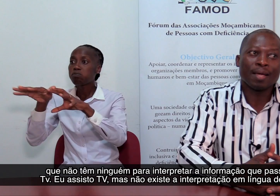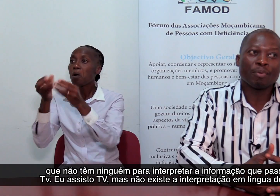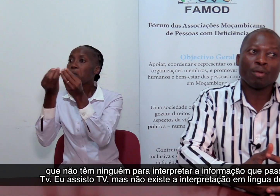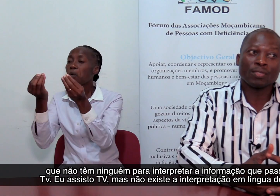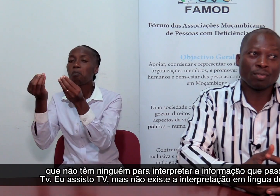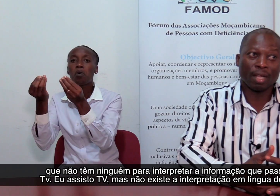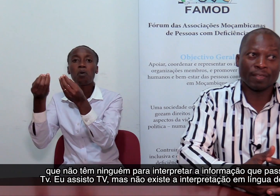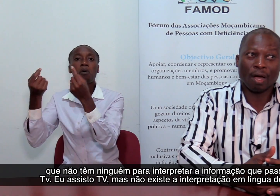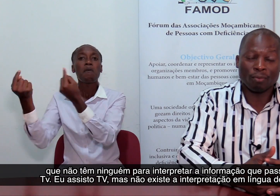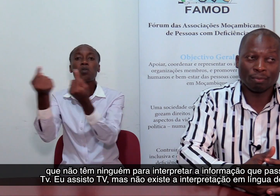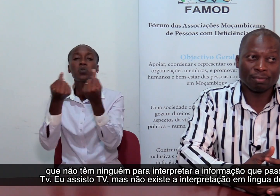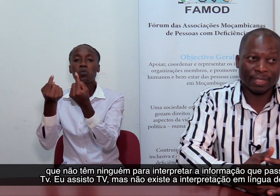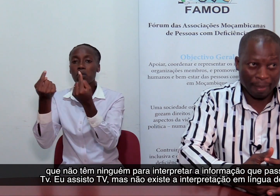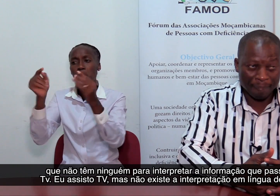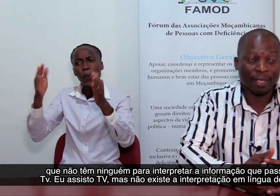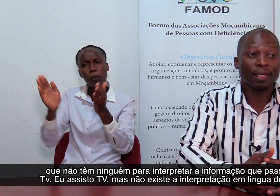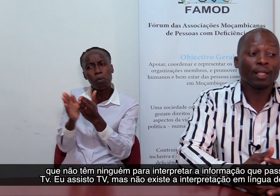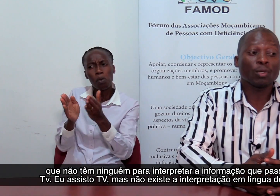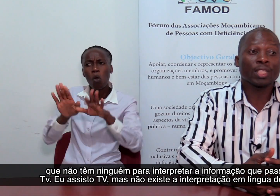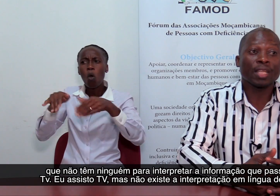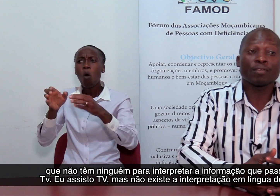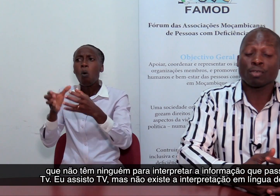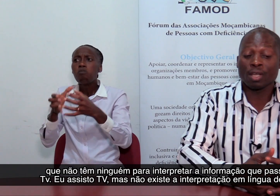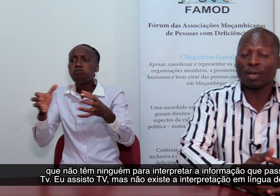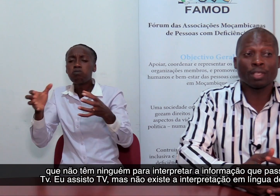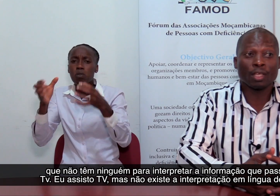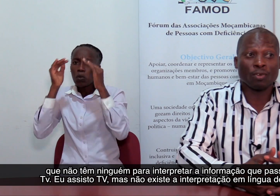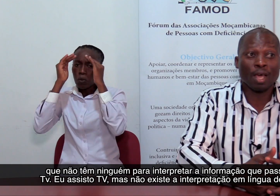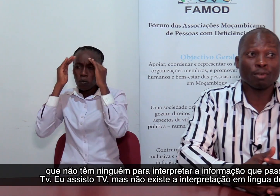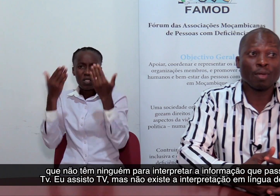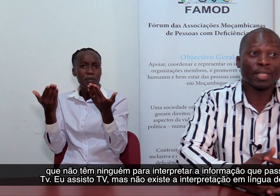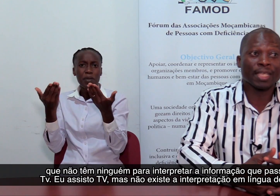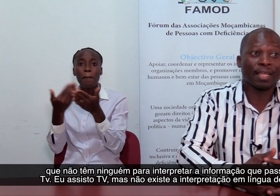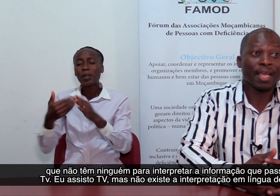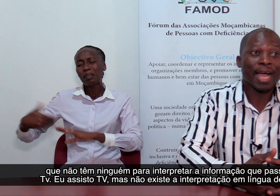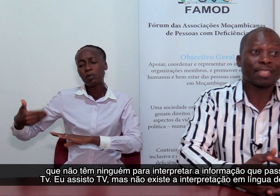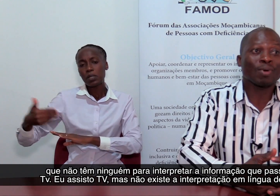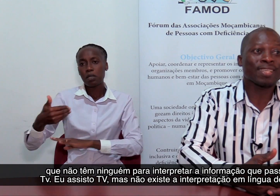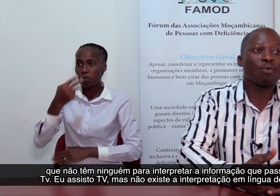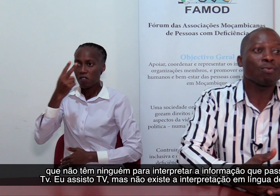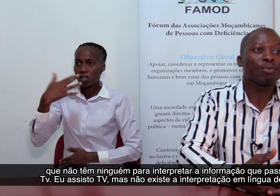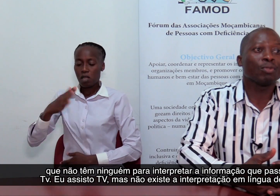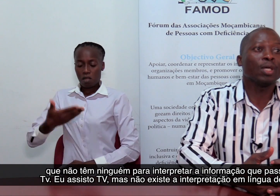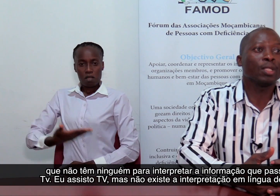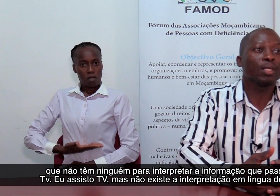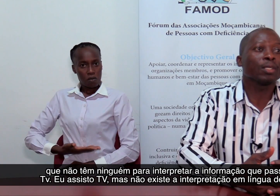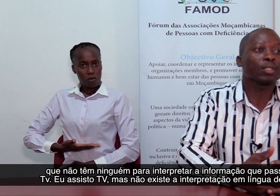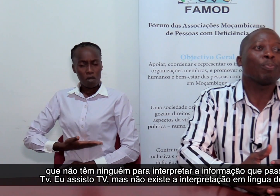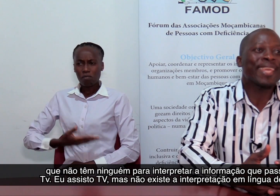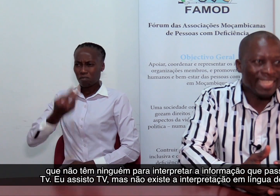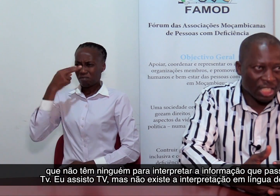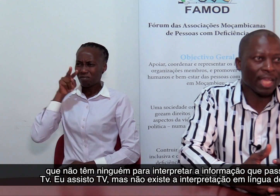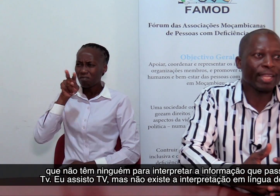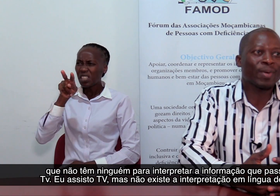está. Porque eu assisto televisão, sempre, todas as televisões, na hora do telejornal, não estão a situação